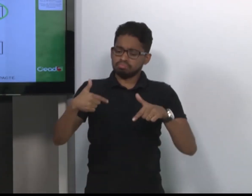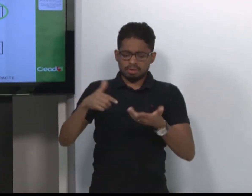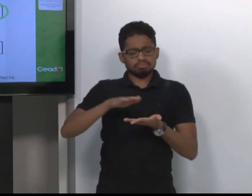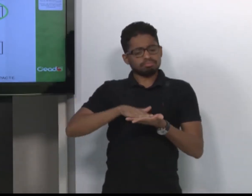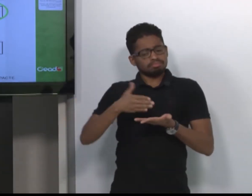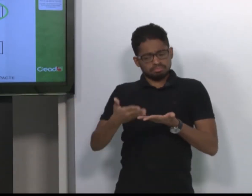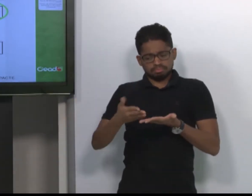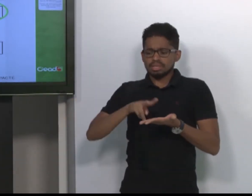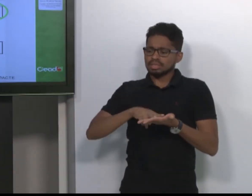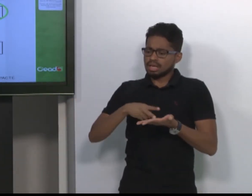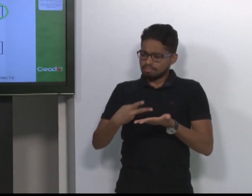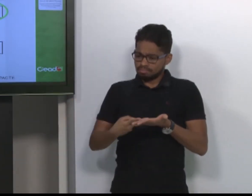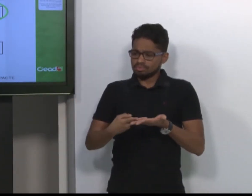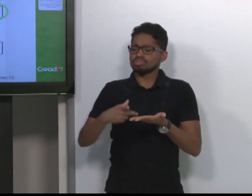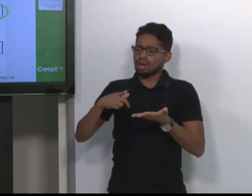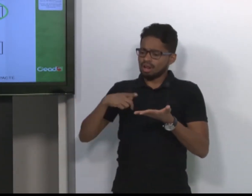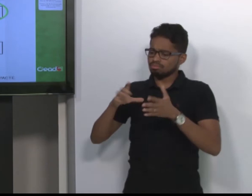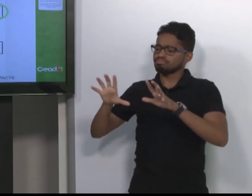eu atuo como tradutor-intérprete